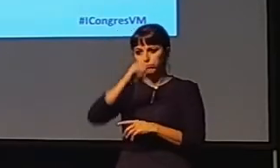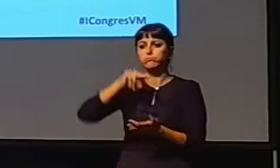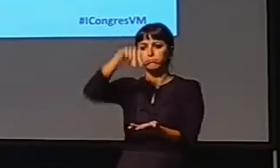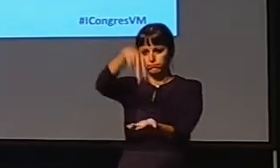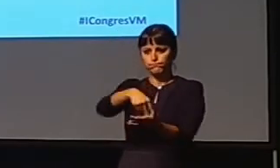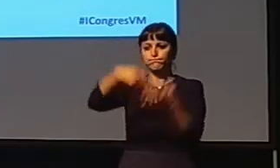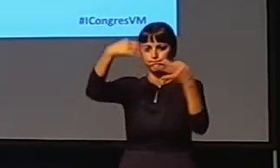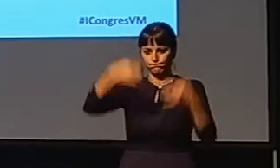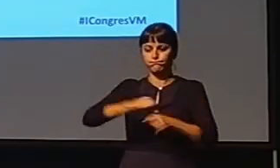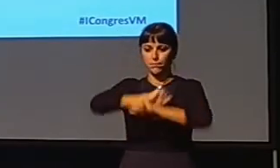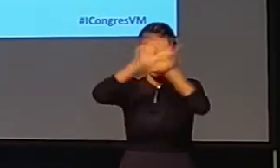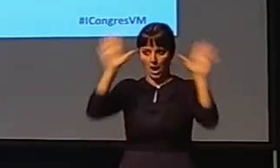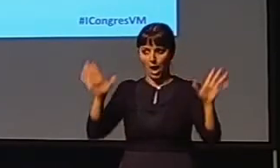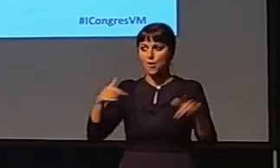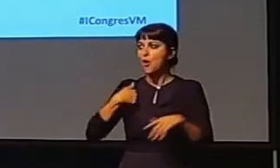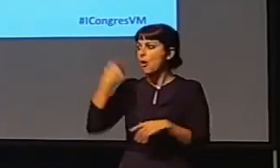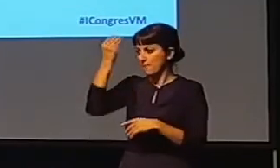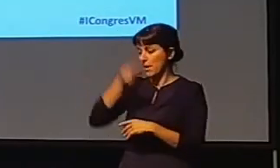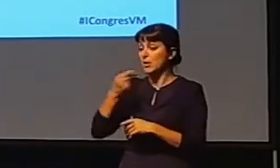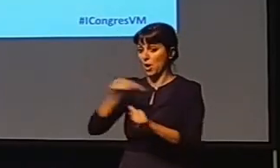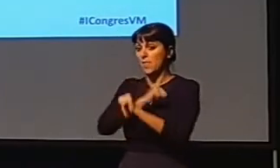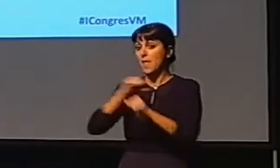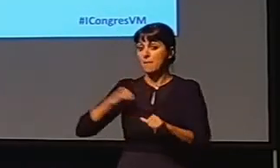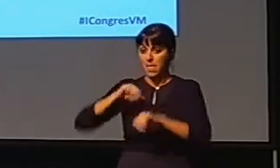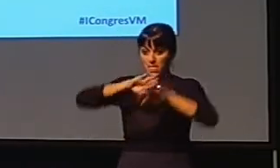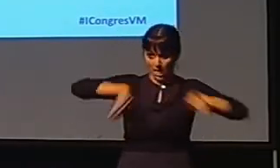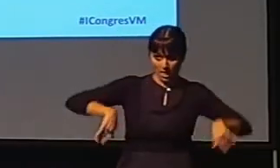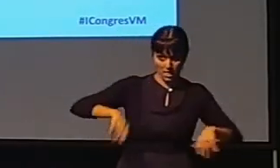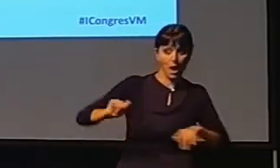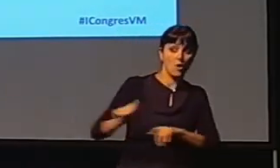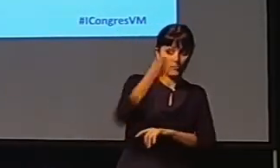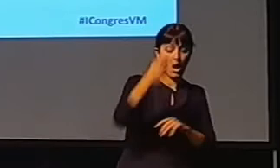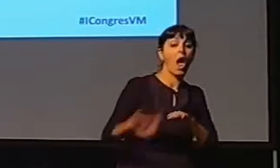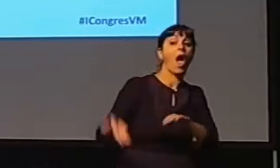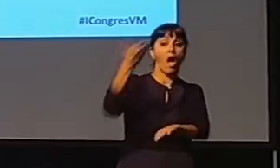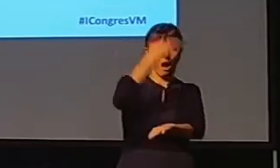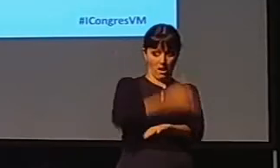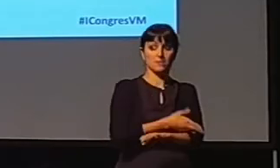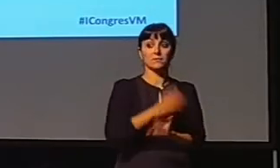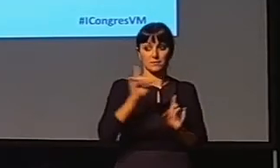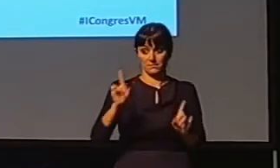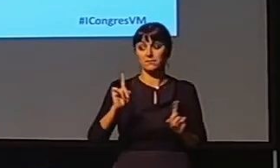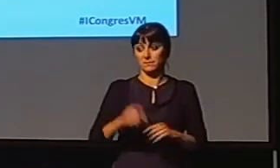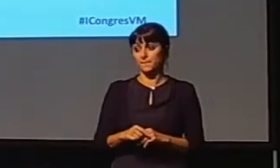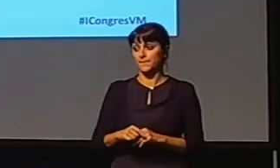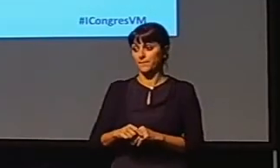no? Crec que arribarà abans la independència, que unes recomanacions reals